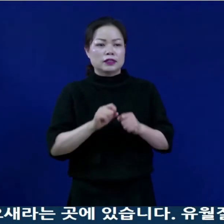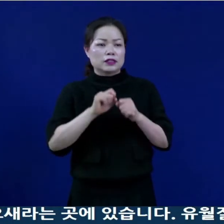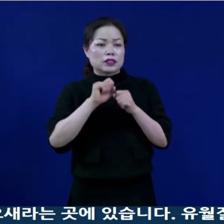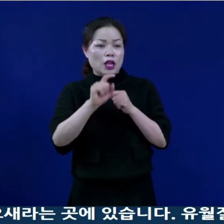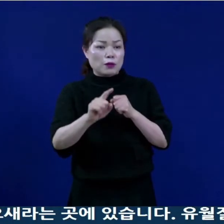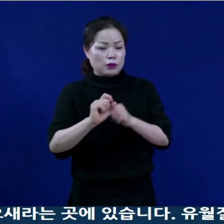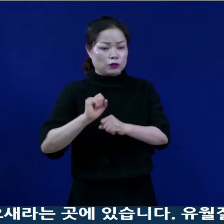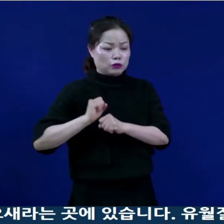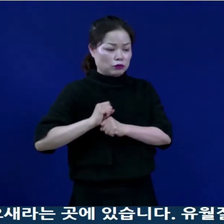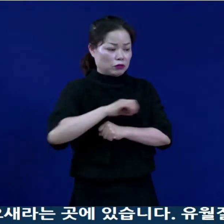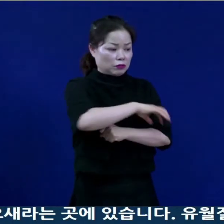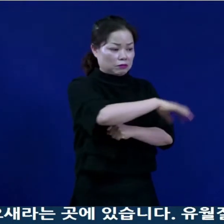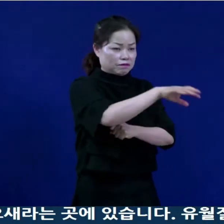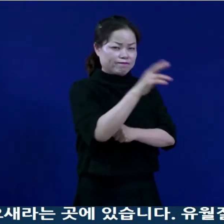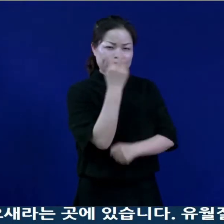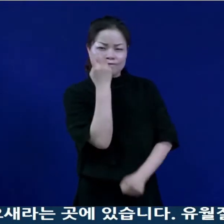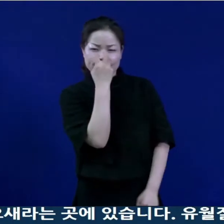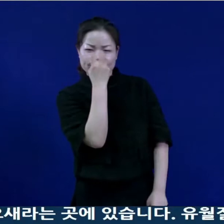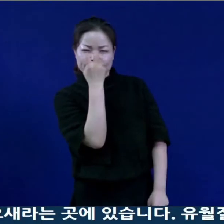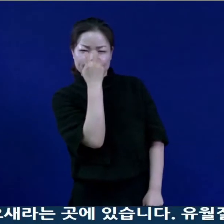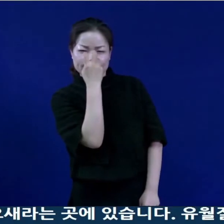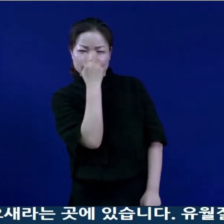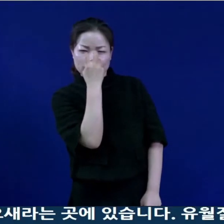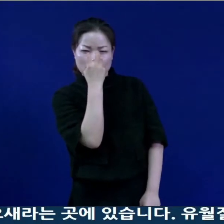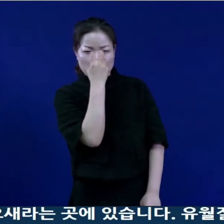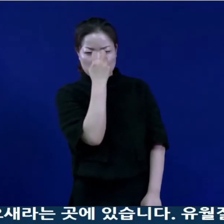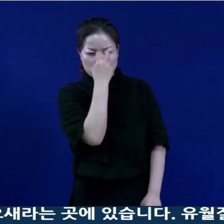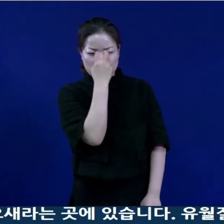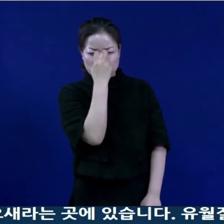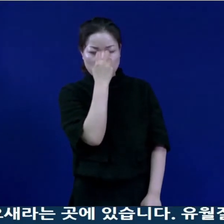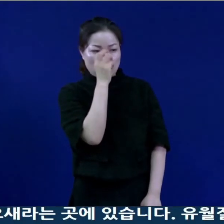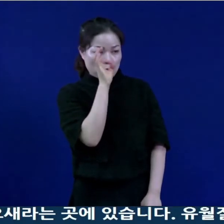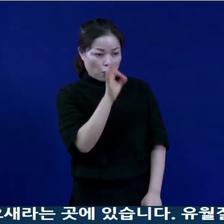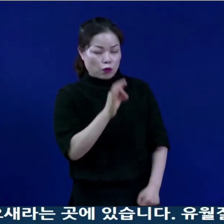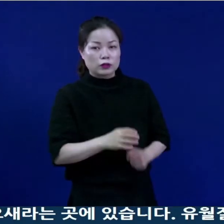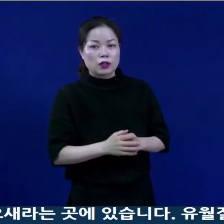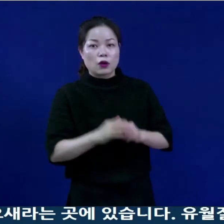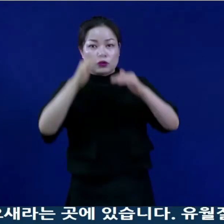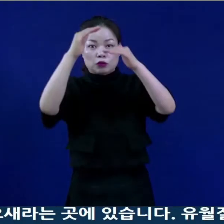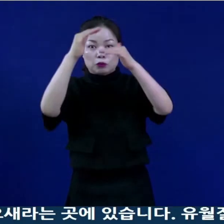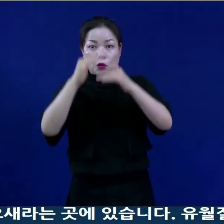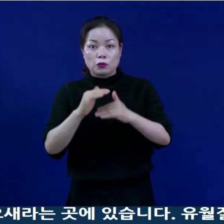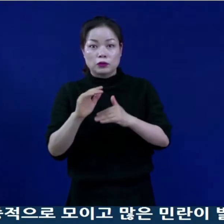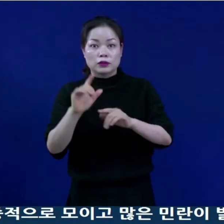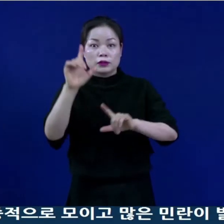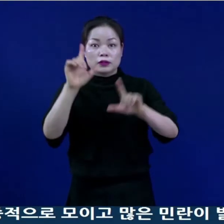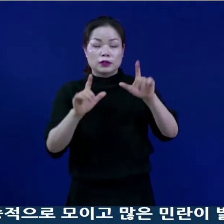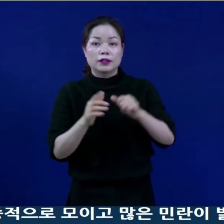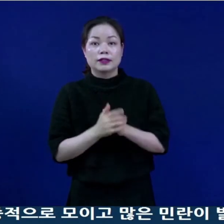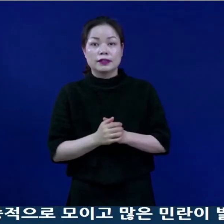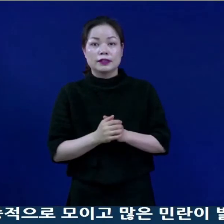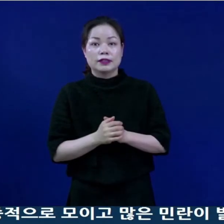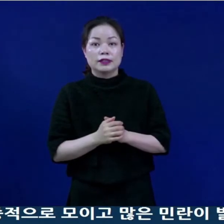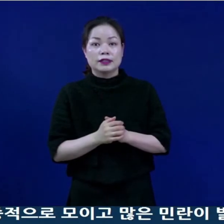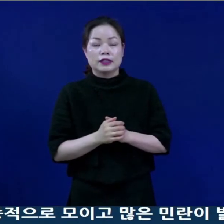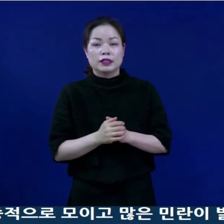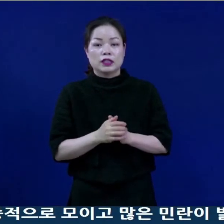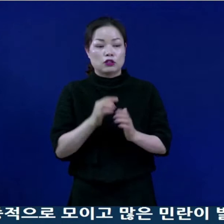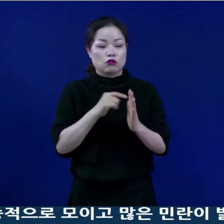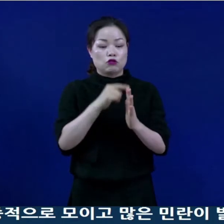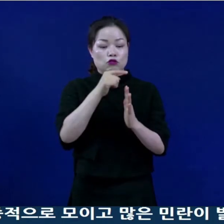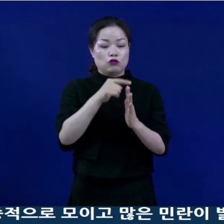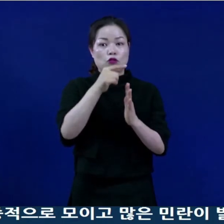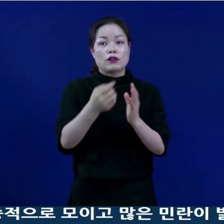군대가 주둔하면서 경계를 강화하죠. 오늘 본문의 상황이 어떤 상황이냐면 바로 이